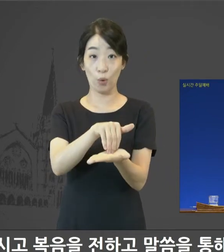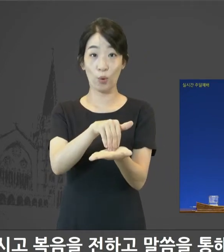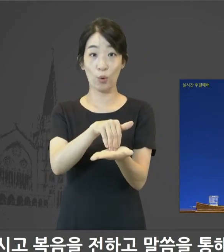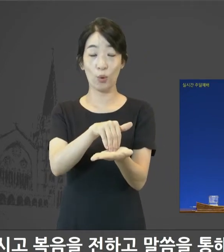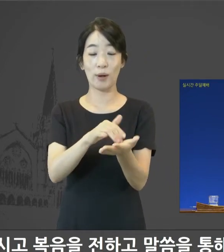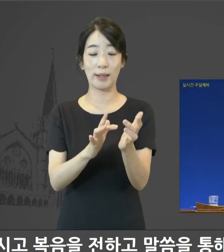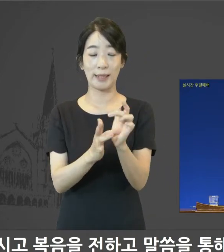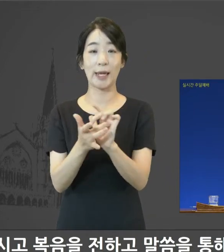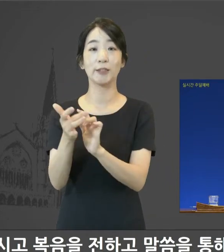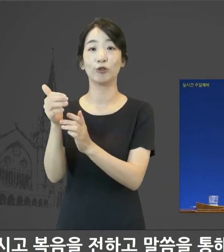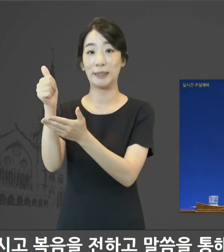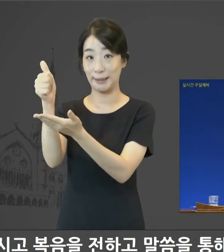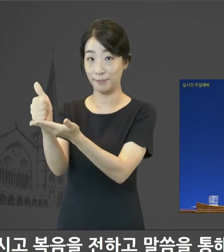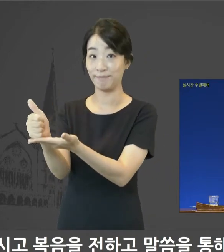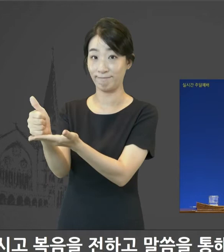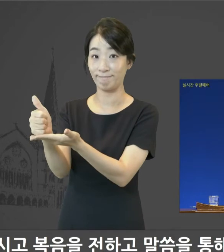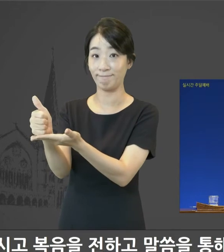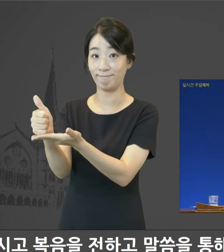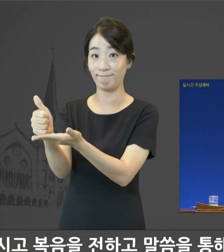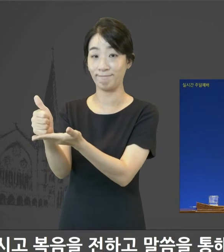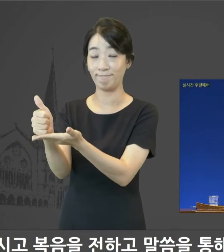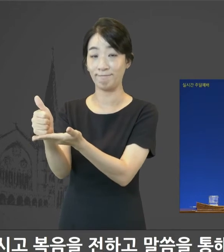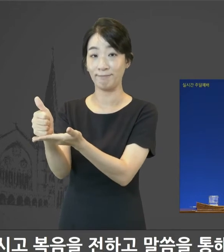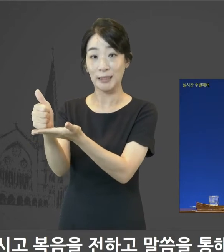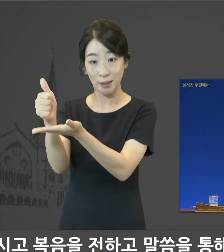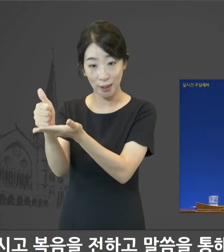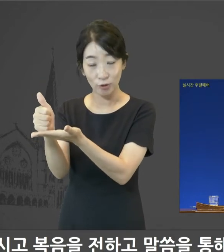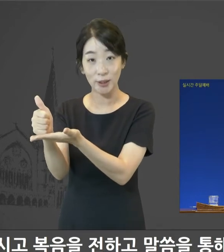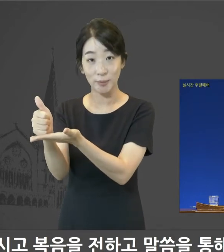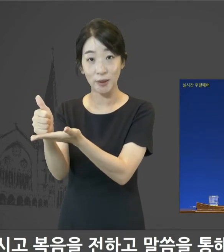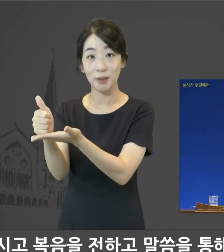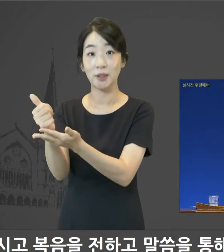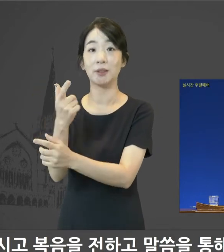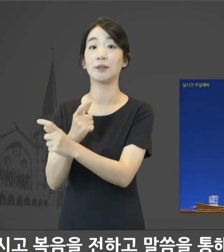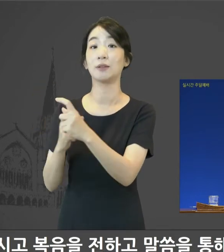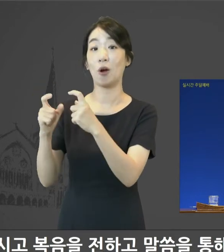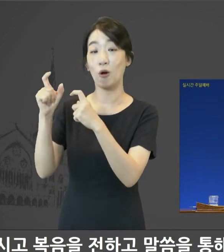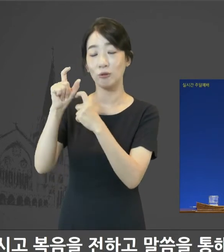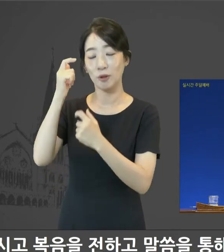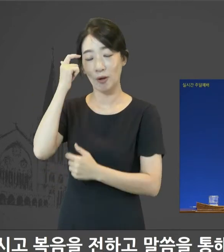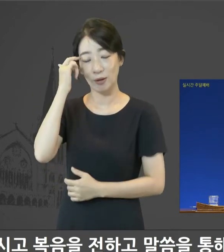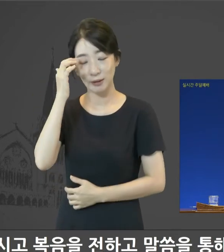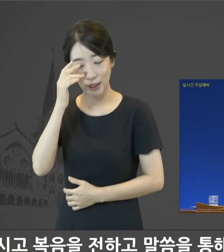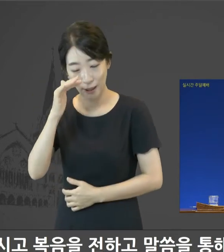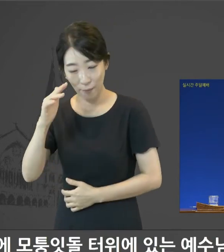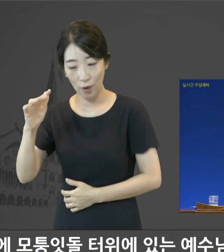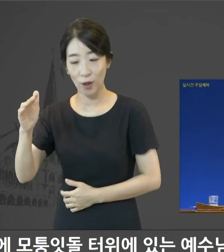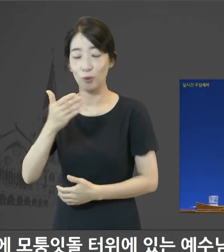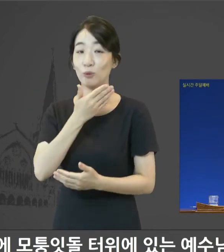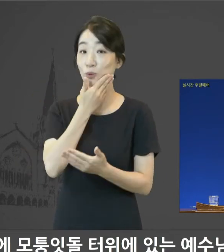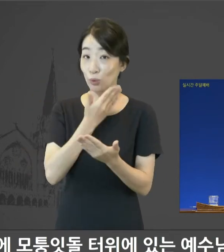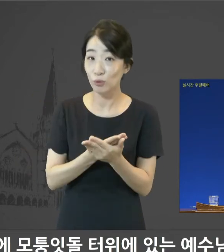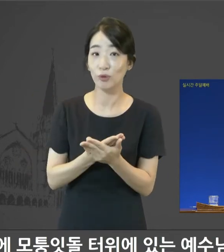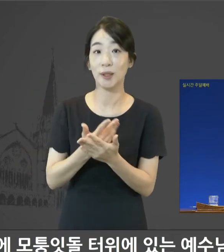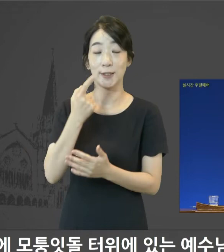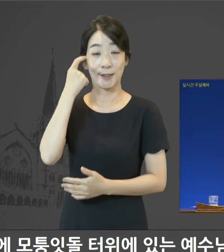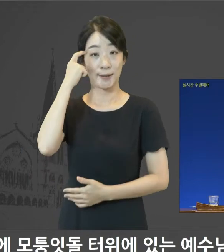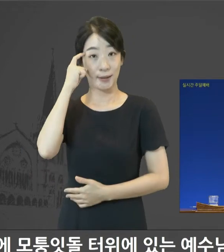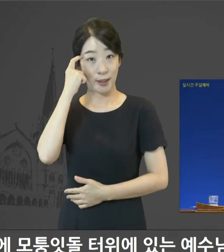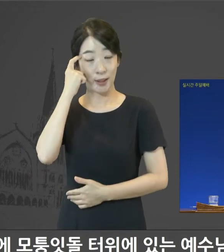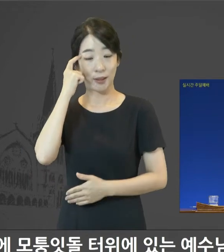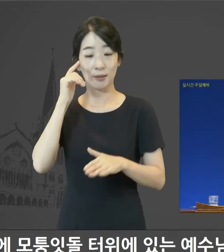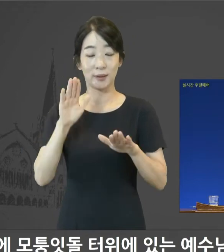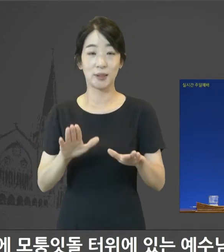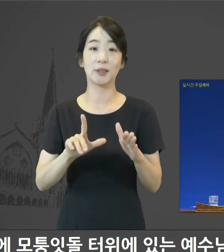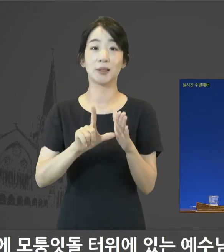예수님, 그 예수님을 우리가 더욱더 사모하고 소중히 여기는 이 시간이 될 수 있기를